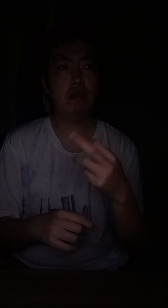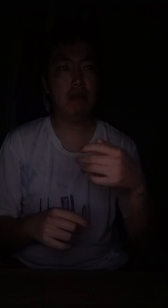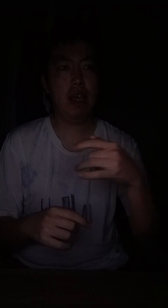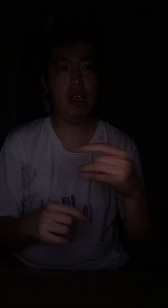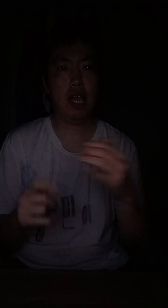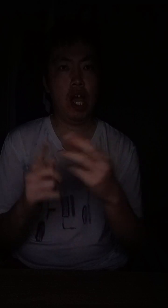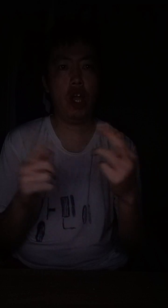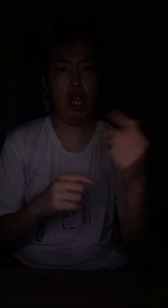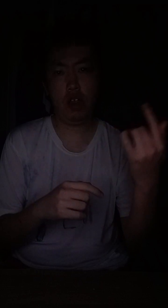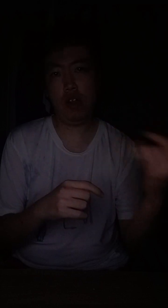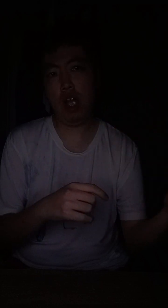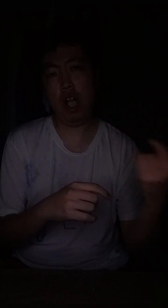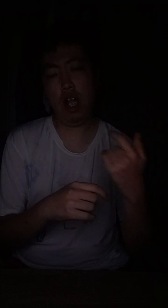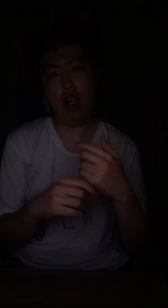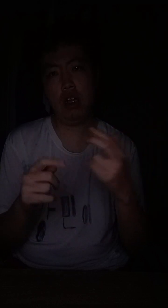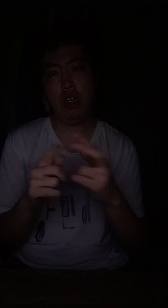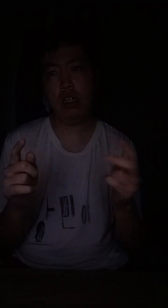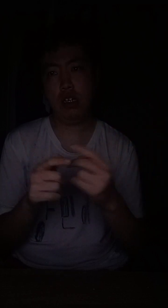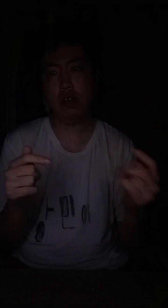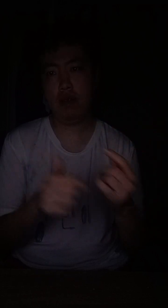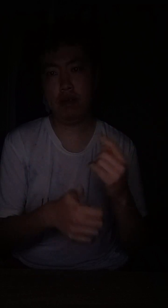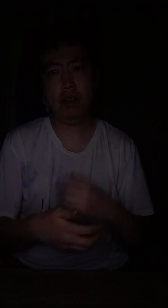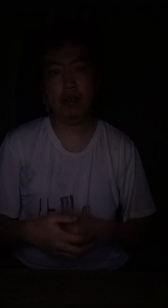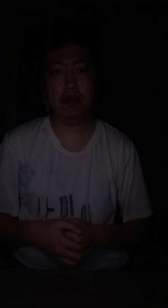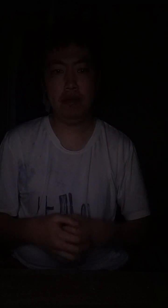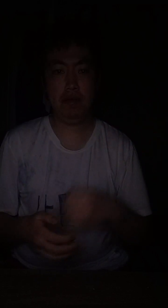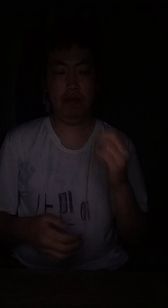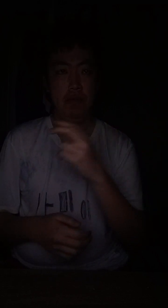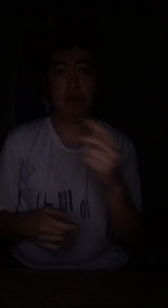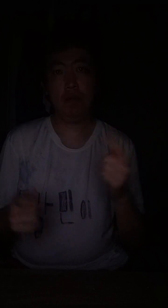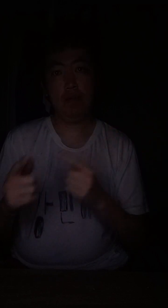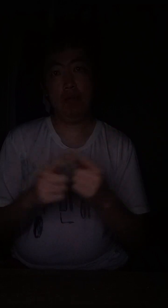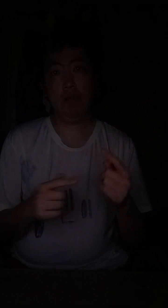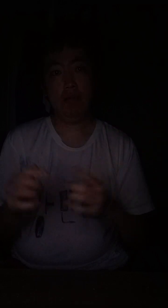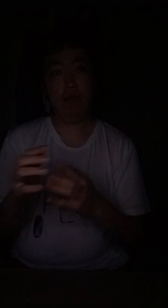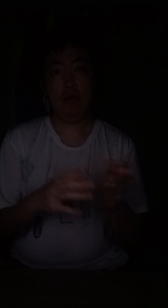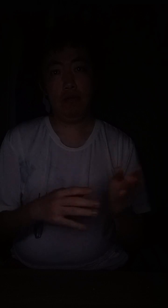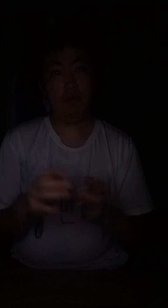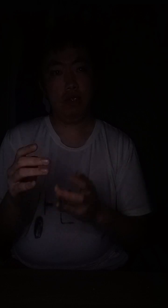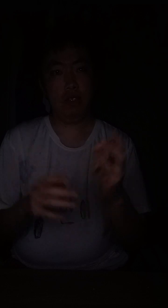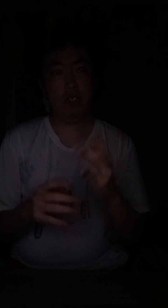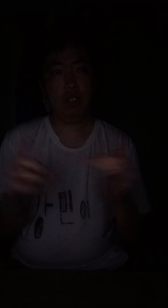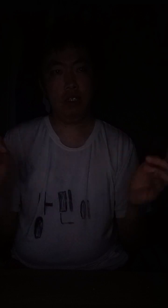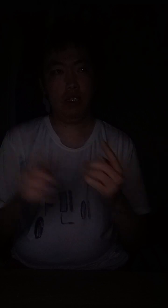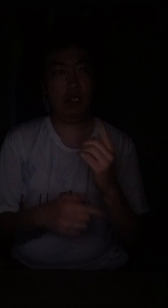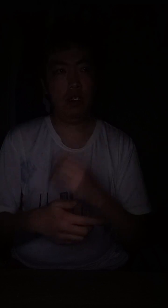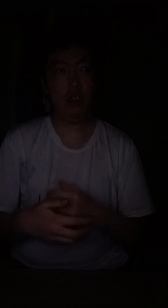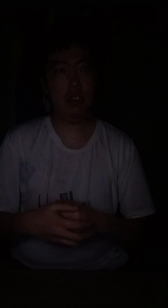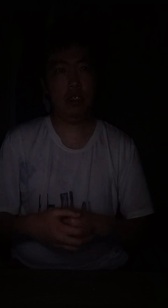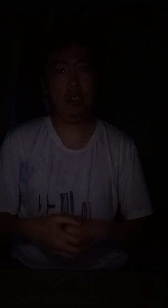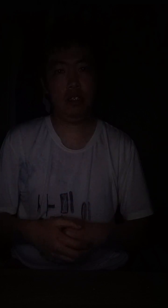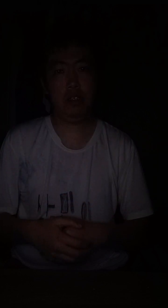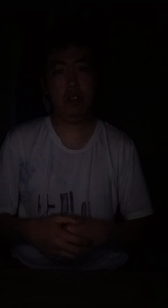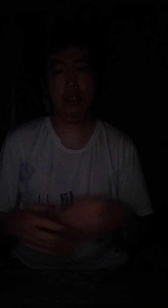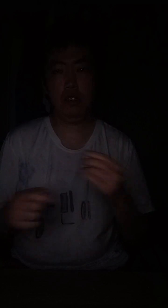현 앵커가 현직인 박민 사장 등을 제치고 KBS 차기 사장 후보로 결정됐습니다. 언론노조 KBS